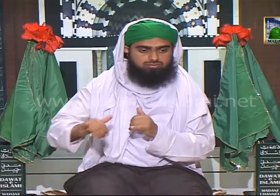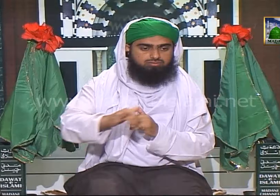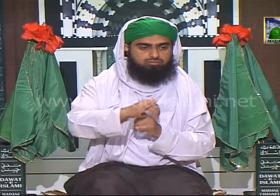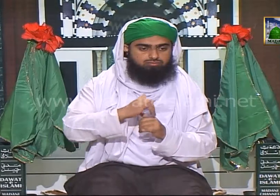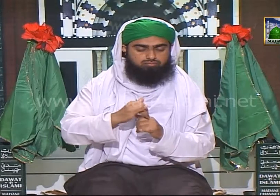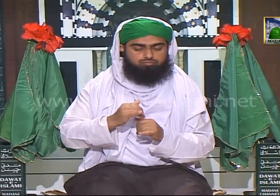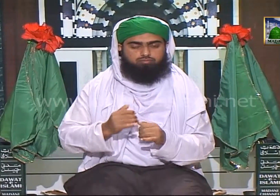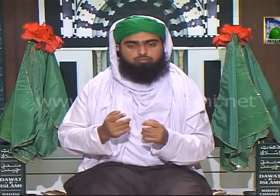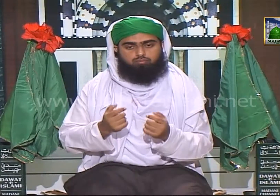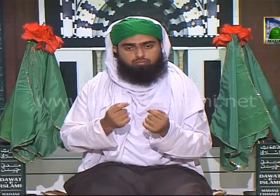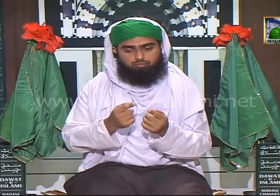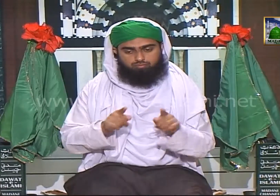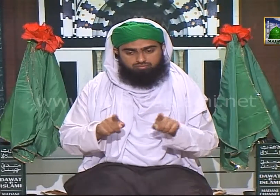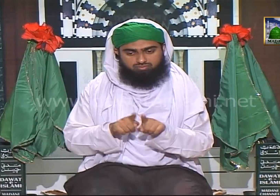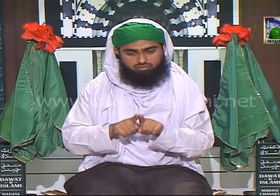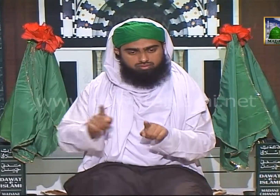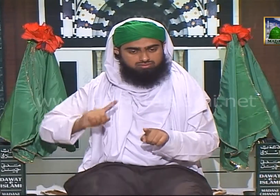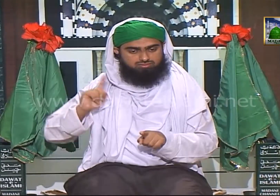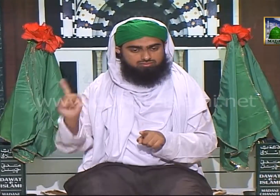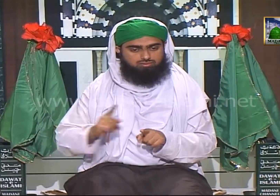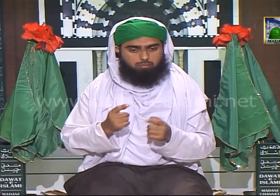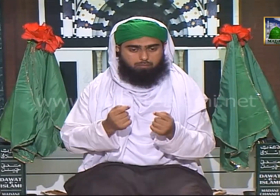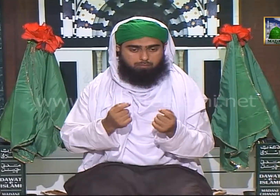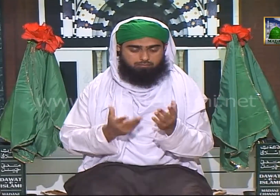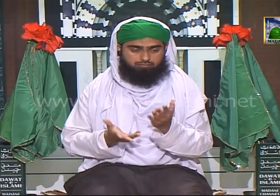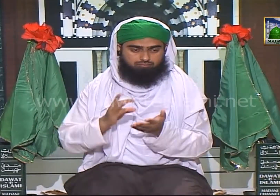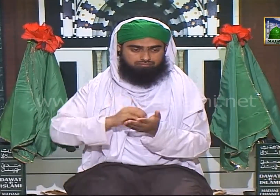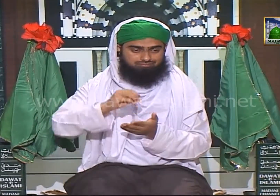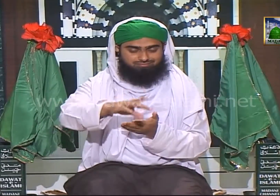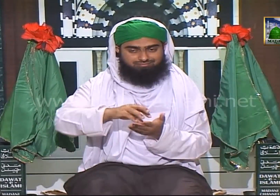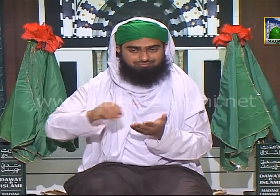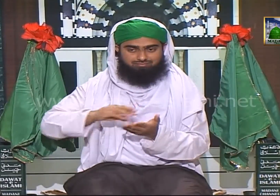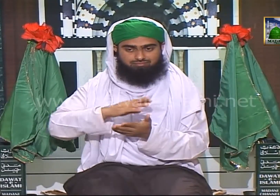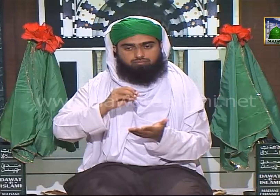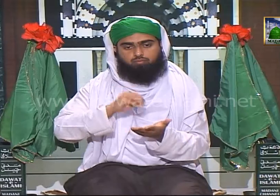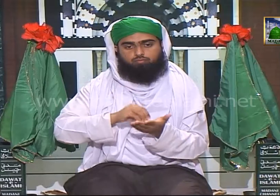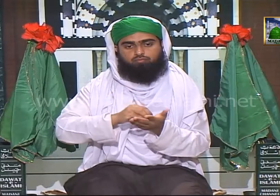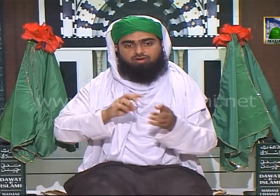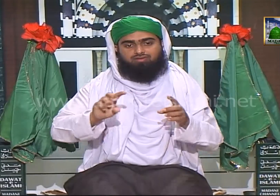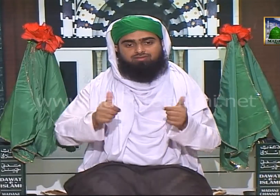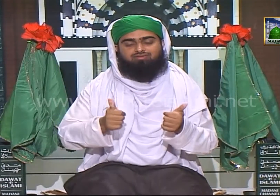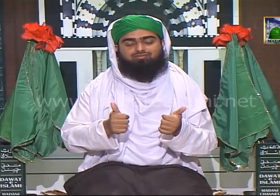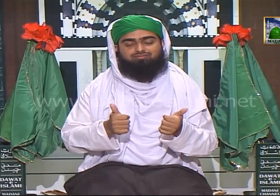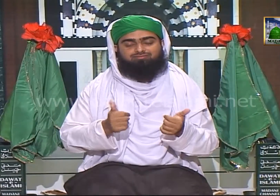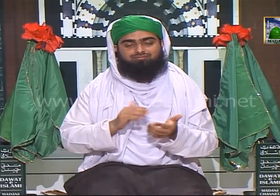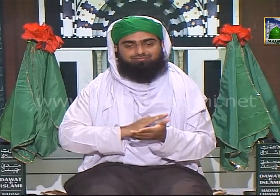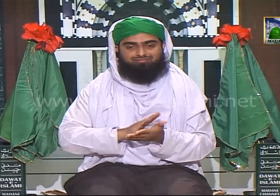سے اڑوس پڑوس والوں کو بھی فائدہ پہنچنے لگا۔ اللہم صلی وسلم وبارک علی سیدنا و